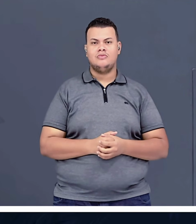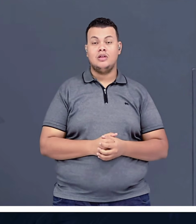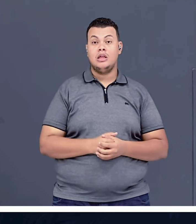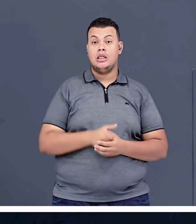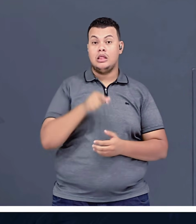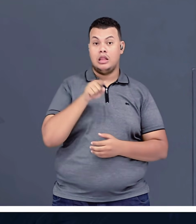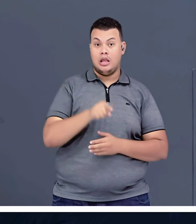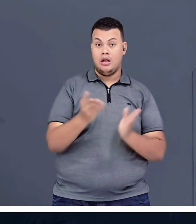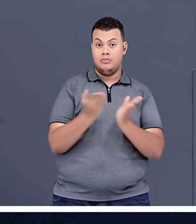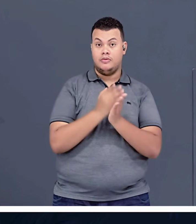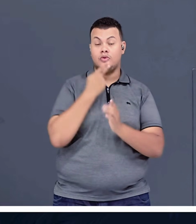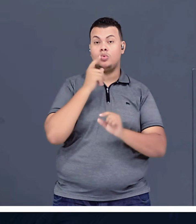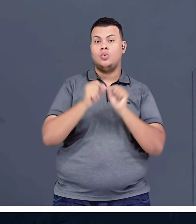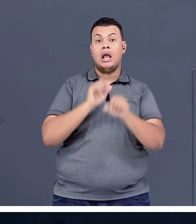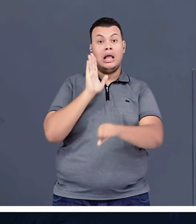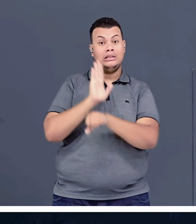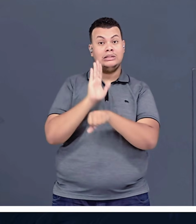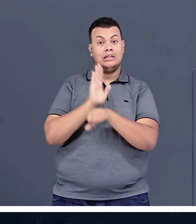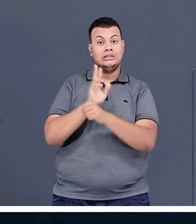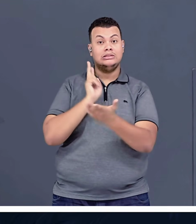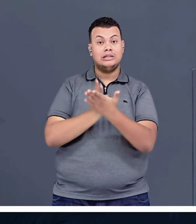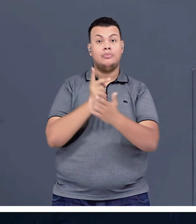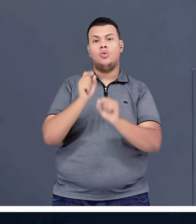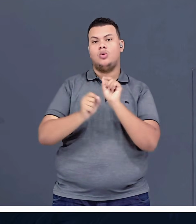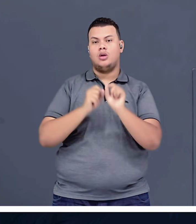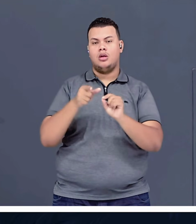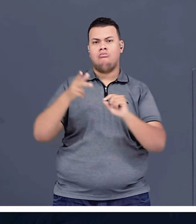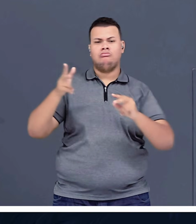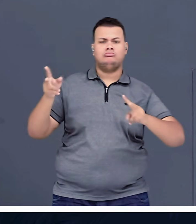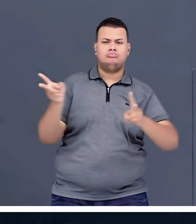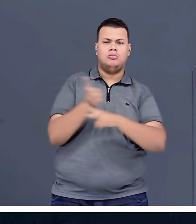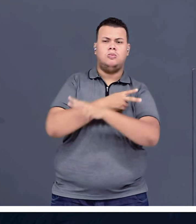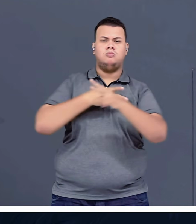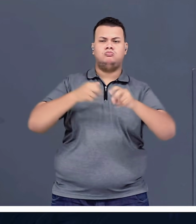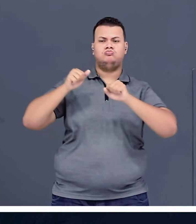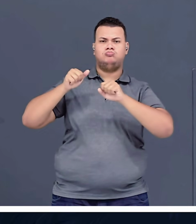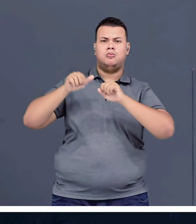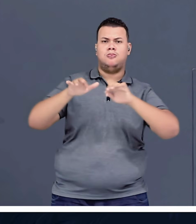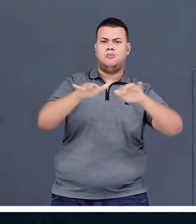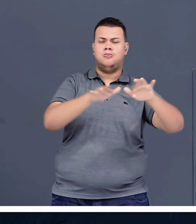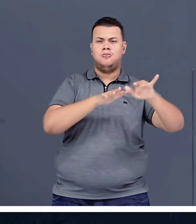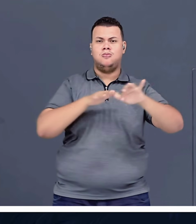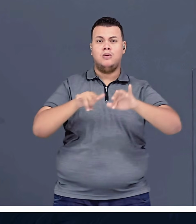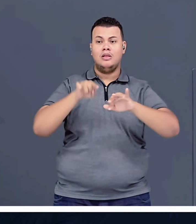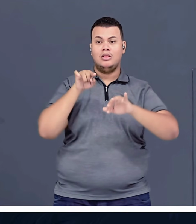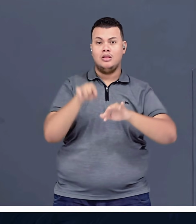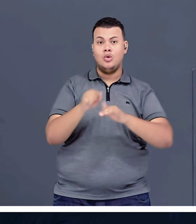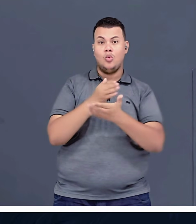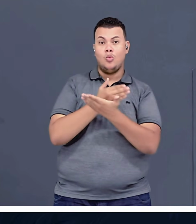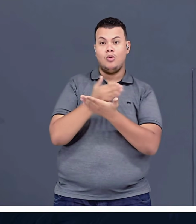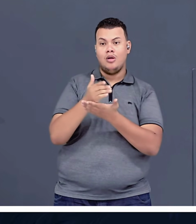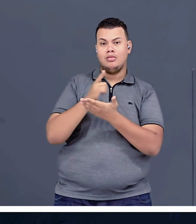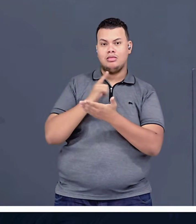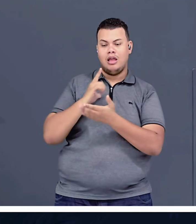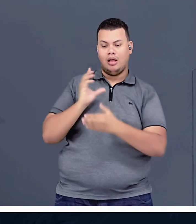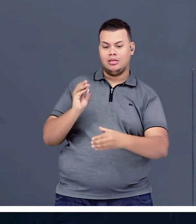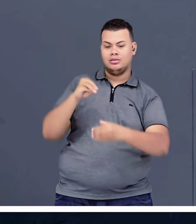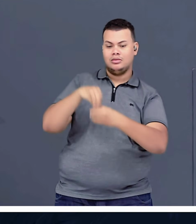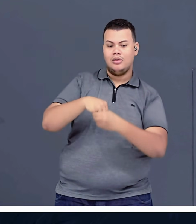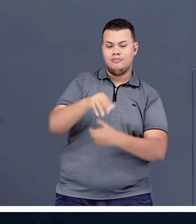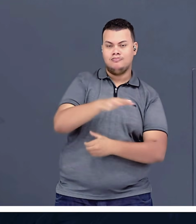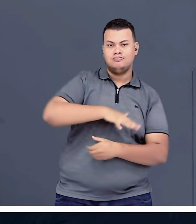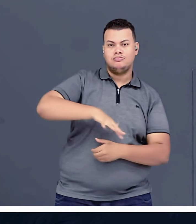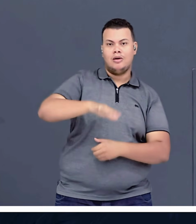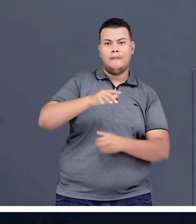Carne, a palavra diz que toda tarde Deus mandava um vento. Aí soprava em cordonizes, e esse bando de cordonizes caía no meio do